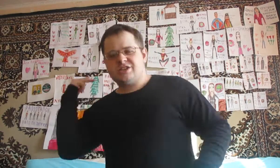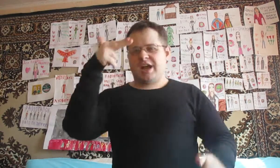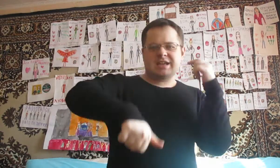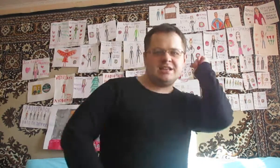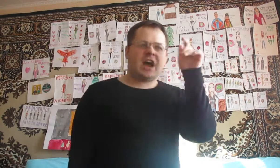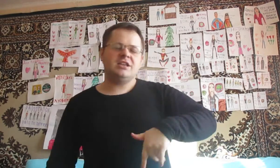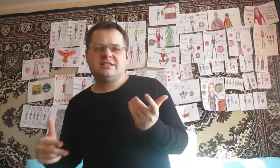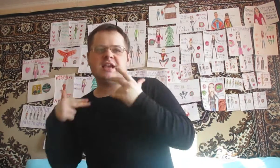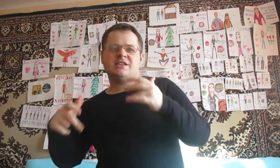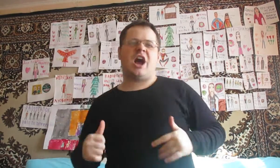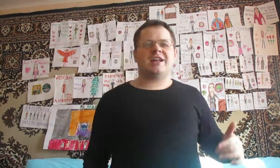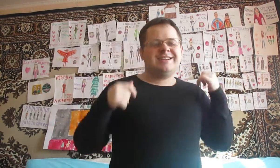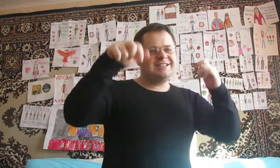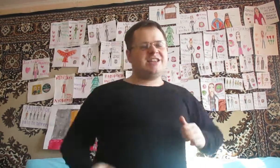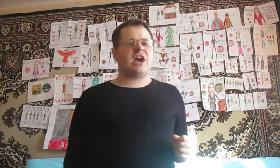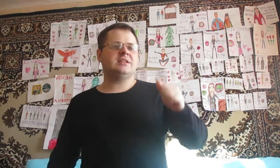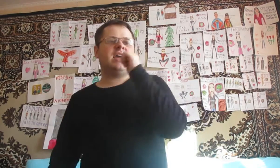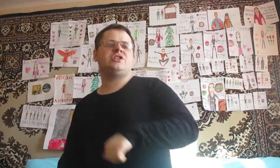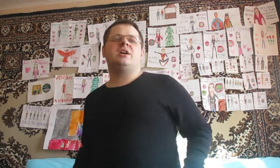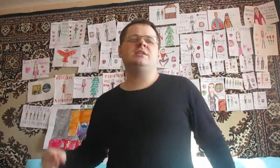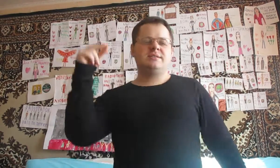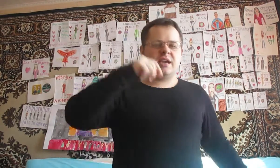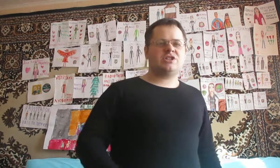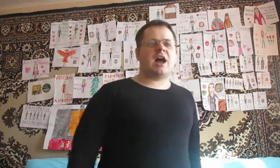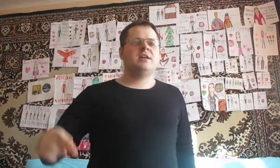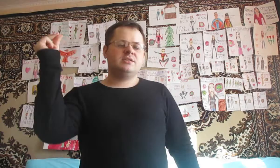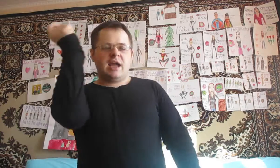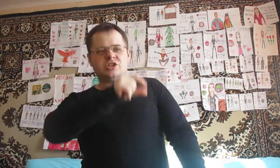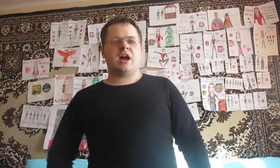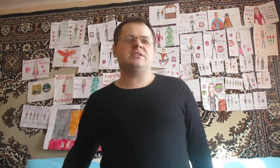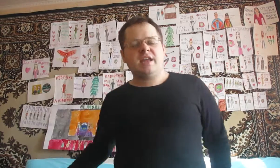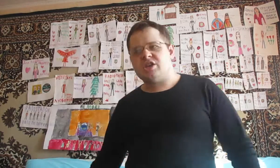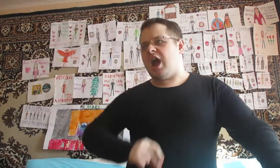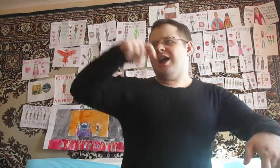Danger, danger, danger, danger, danger, danger, danger, danger, danger, danger, danger, danger.